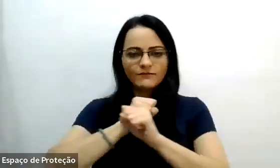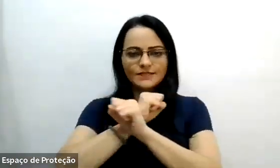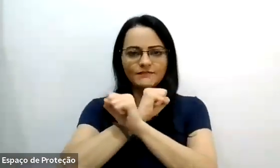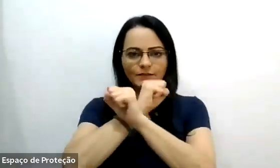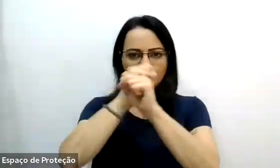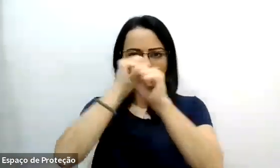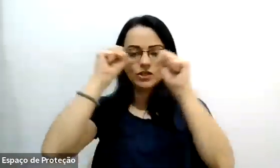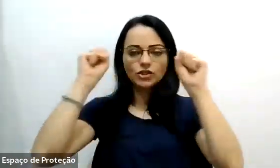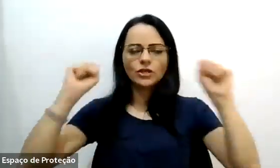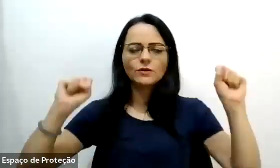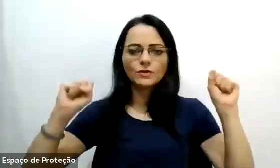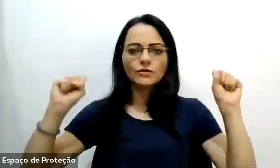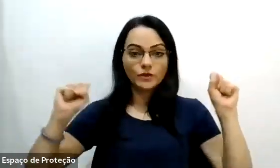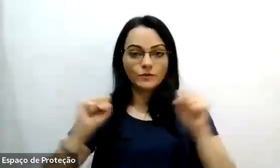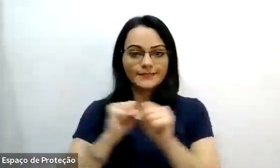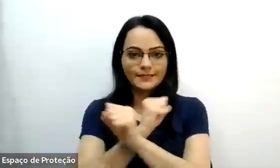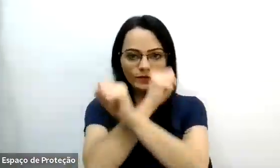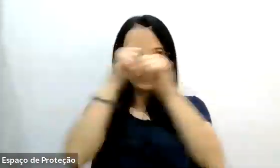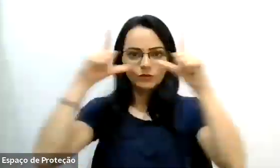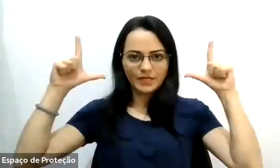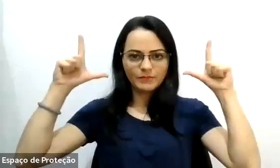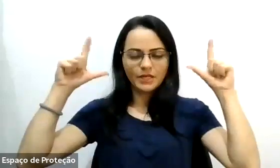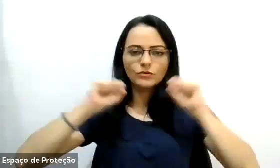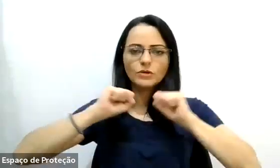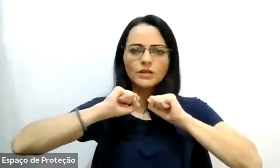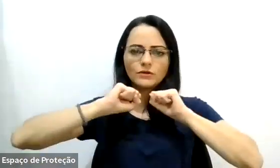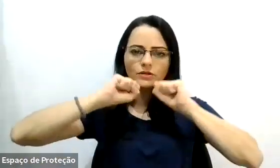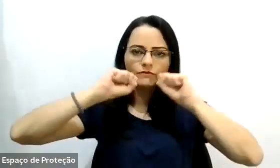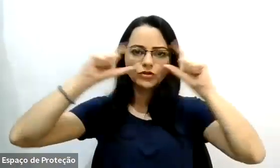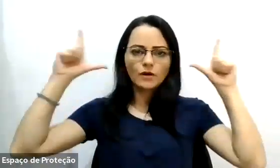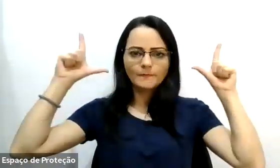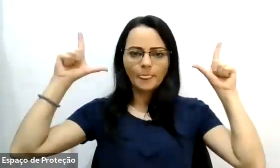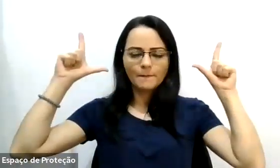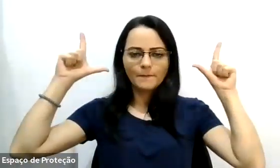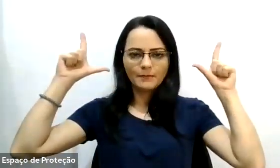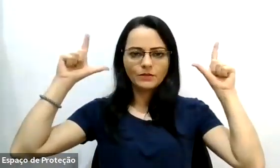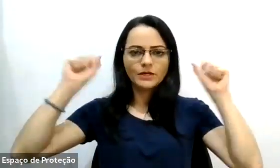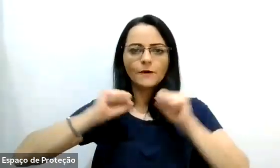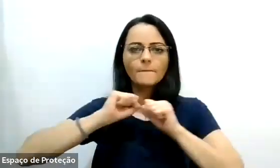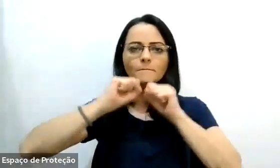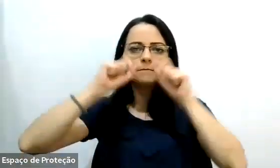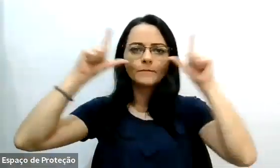você vai. Tem gente que eu já vi cruzando e abrindo, eu já vi só abrindo aqui, ó.